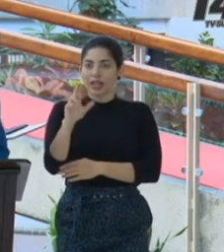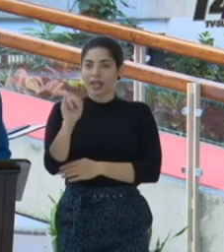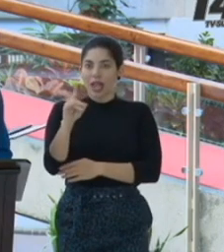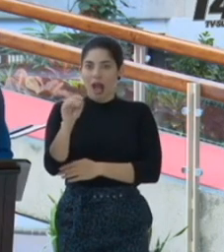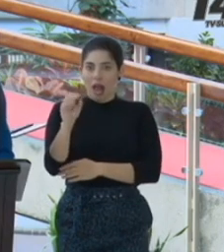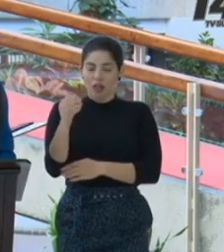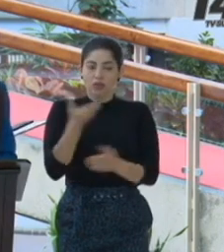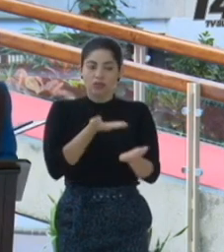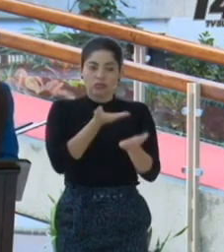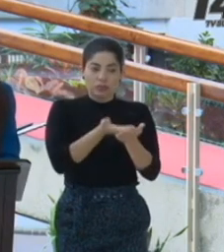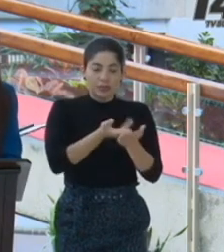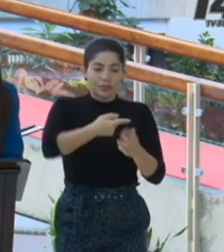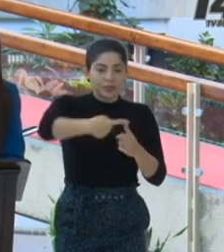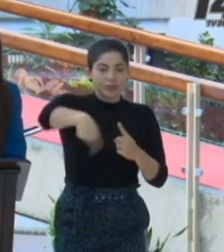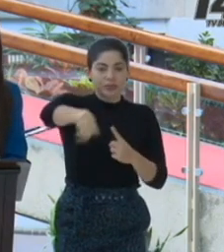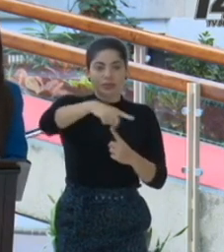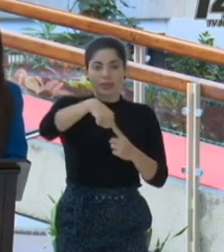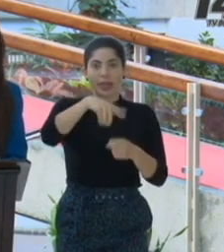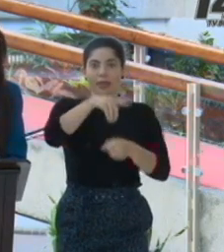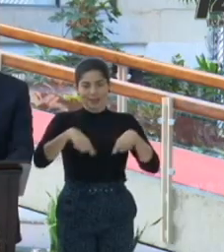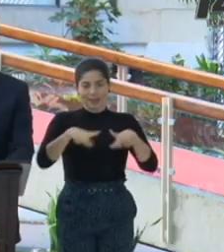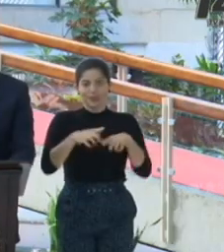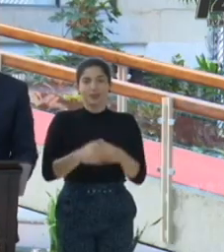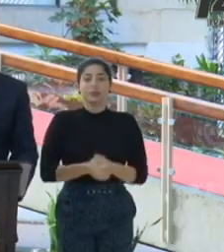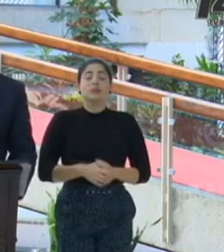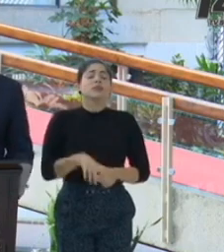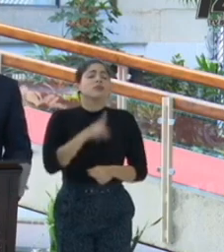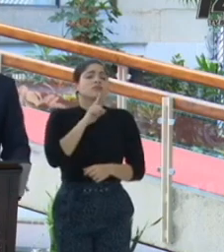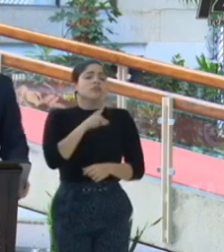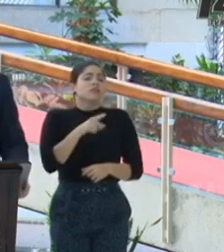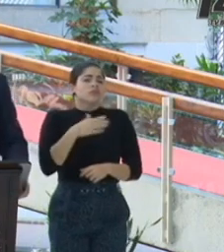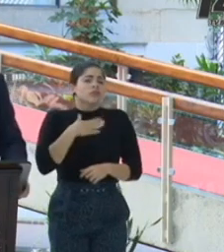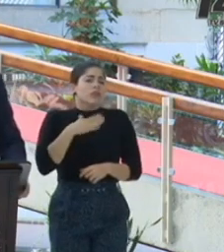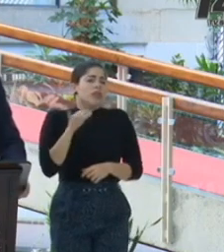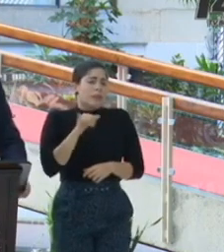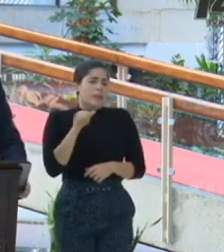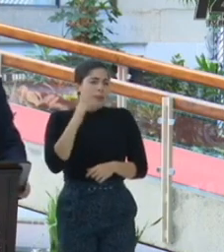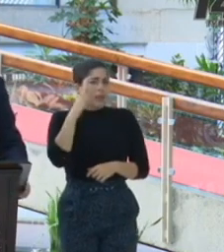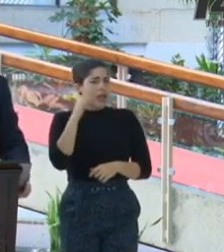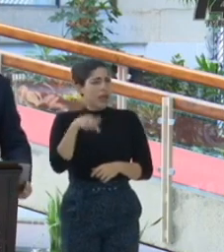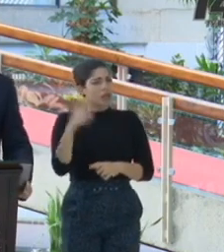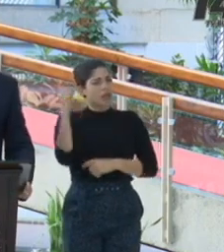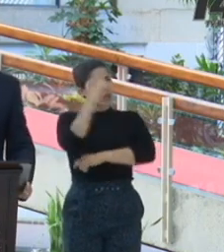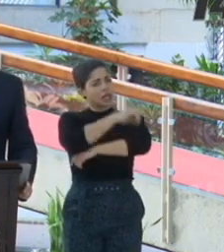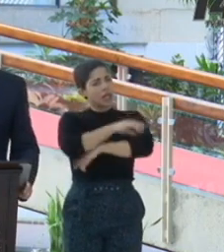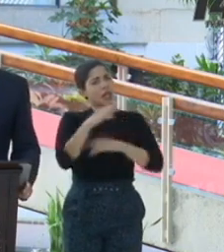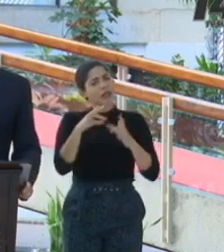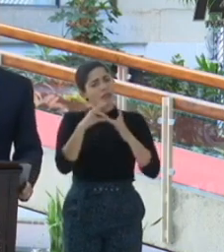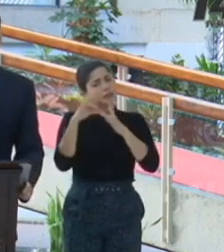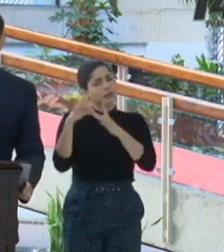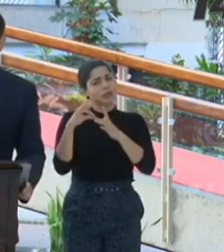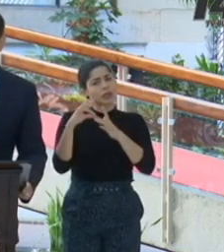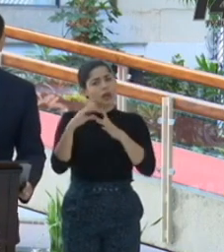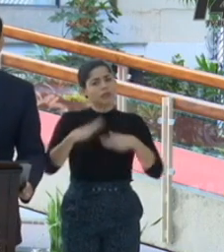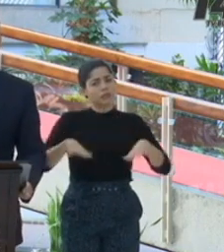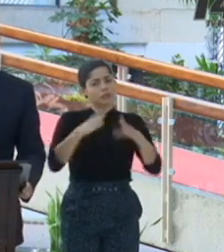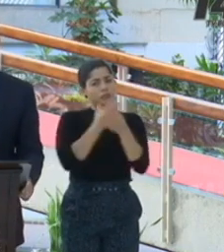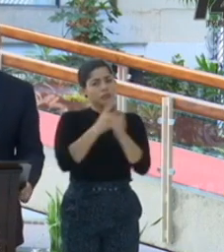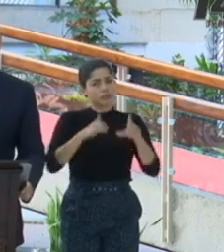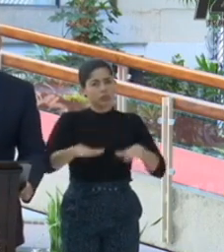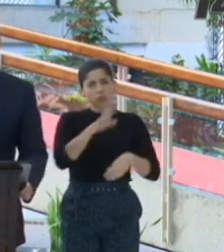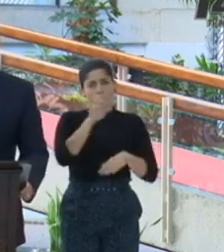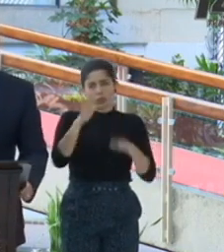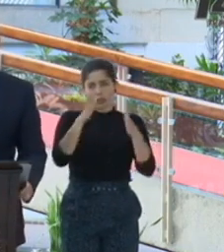trabajada por todos los señores y señoras diputadas. Ciertamente yo también creo que es un día muy especial para la democracia